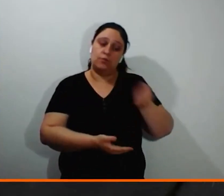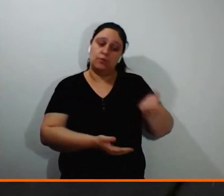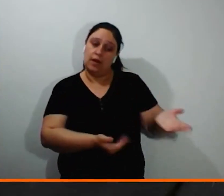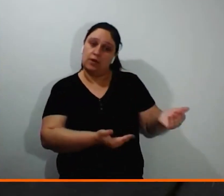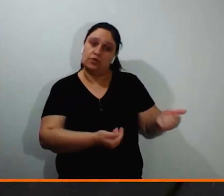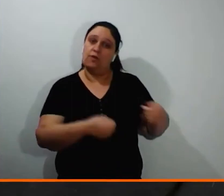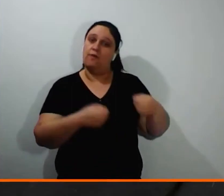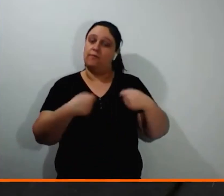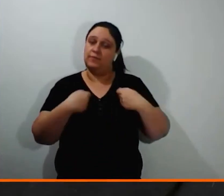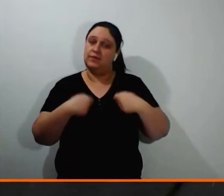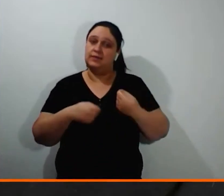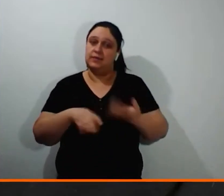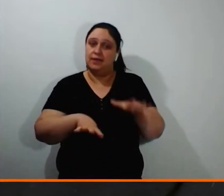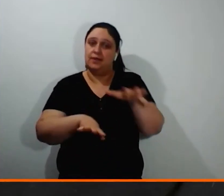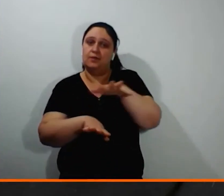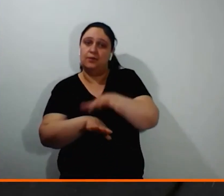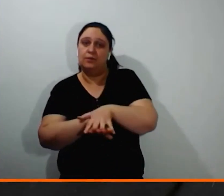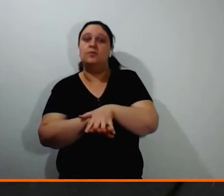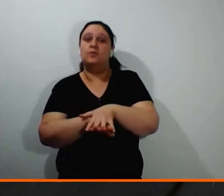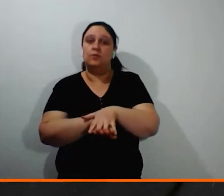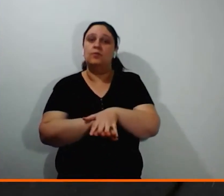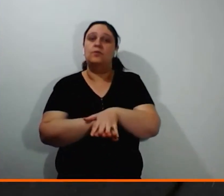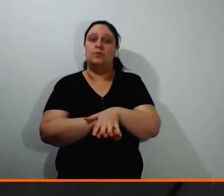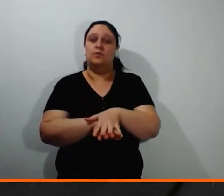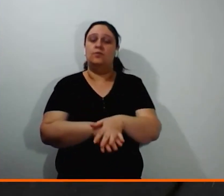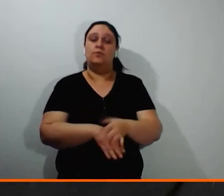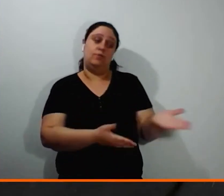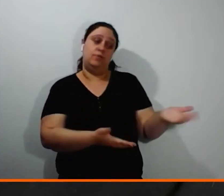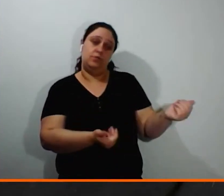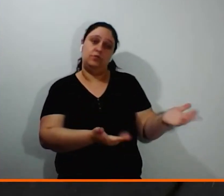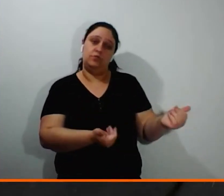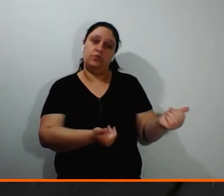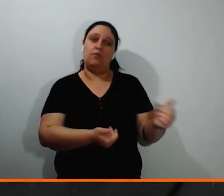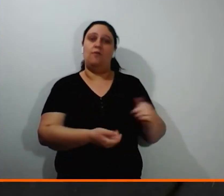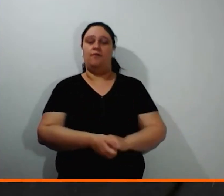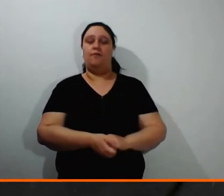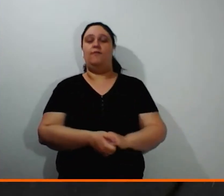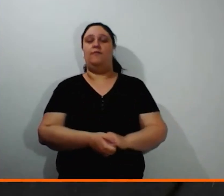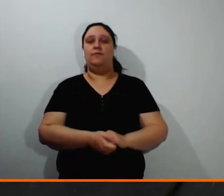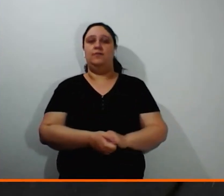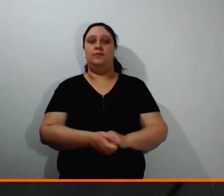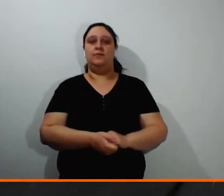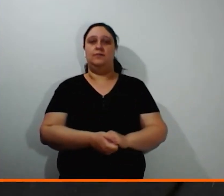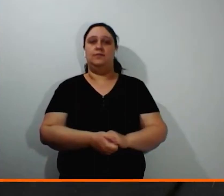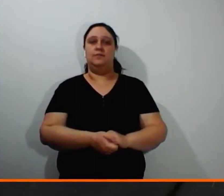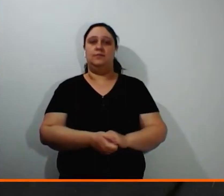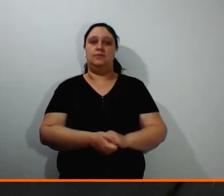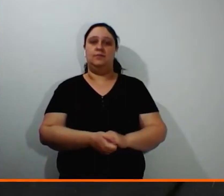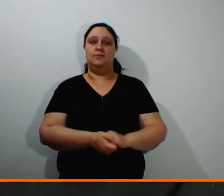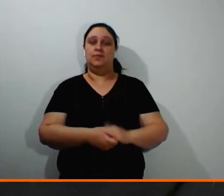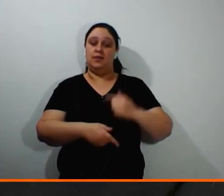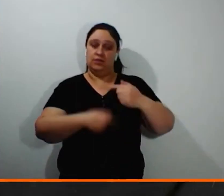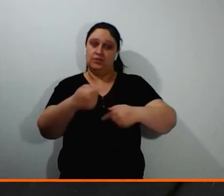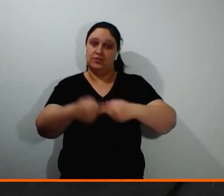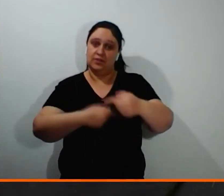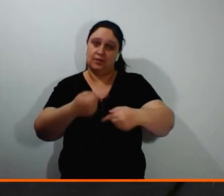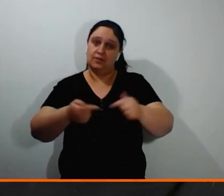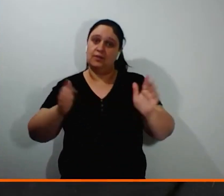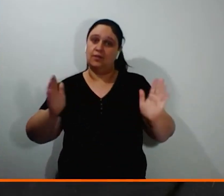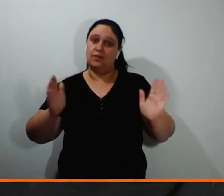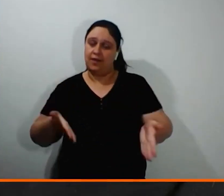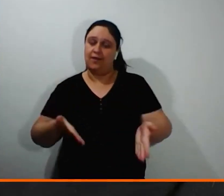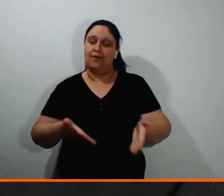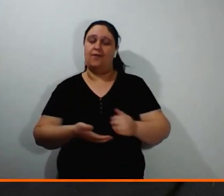inclusão aos nossos jovens. Eles são a nossa próxima, quer dizer, é a geração atual, né? Senhor